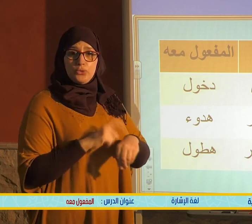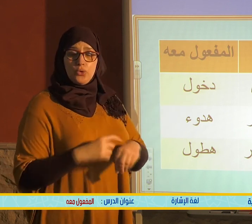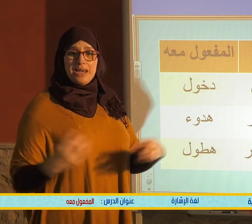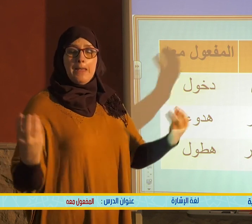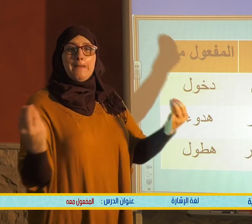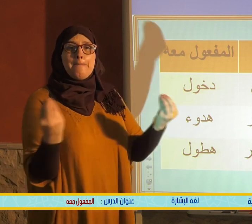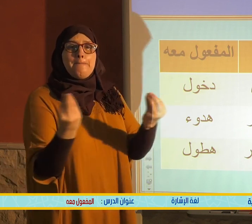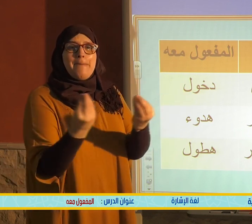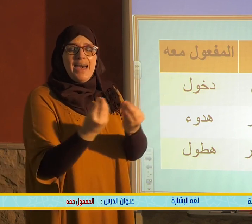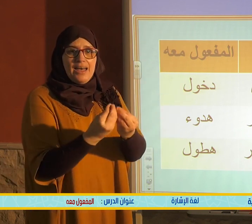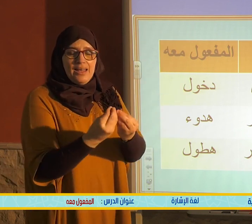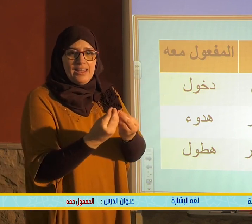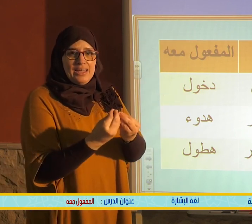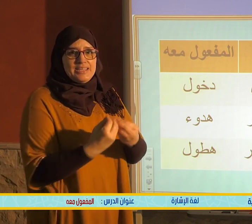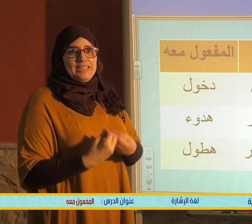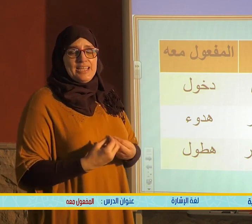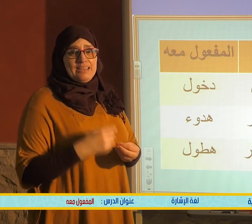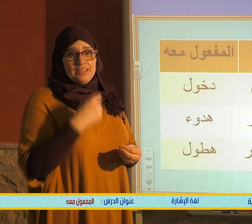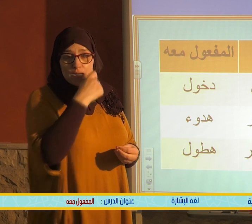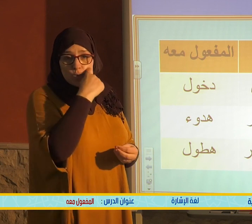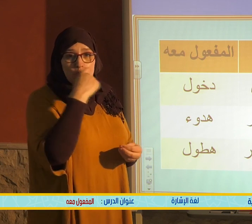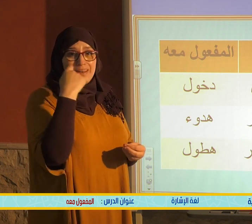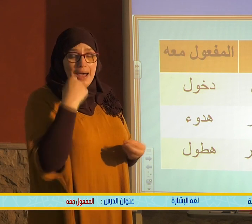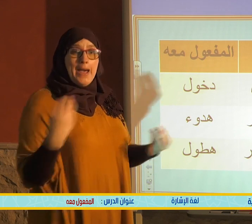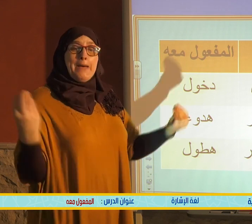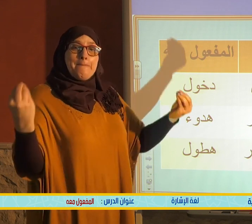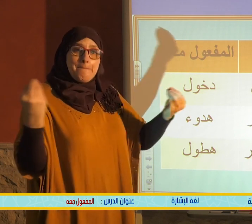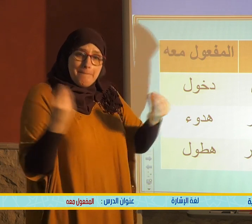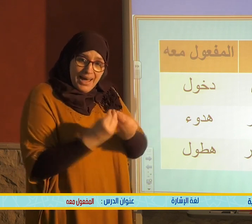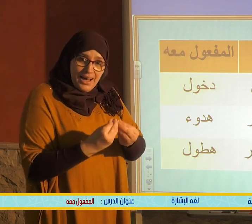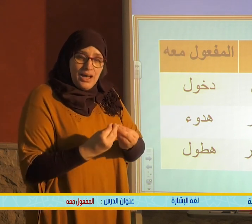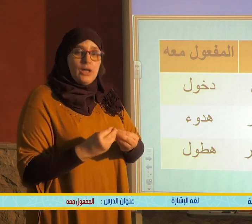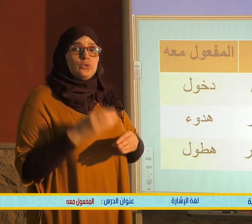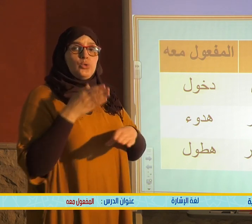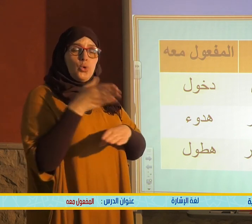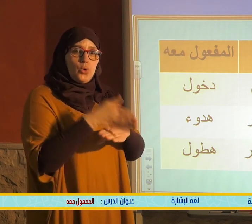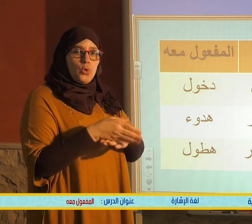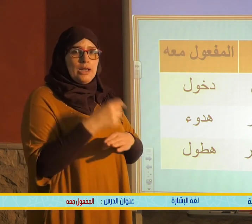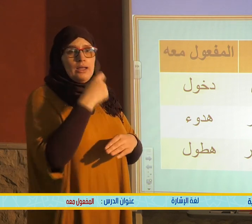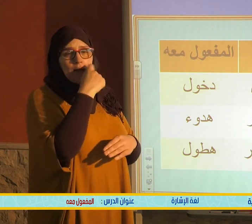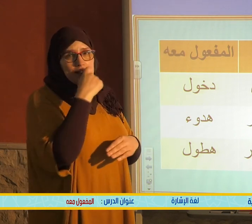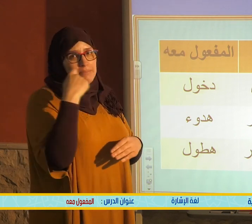مفعول معه، يعني أننا صمنا مع دخول